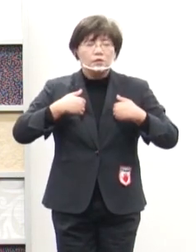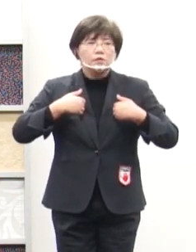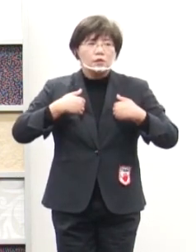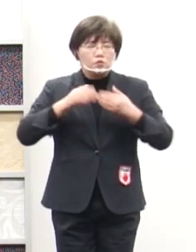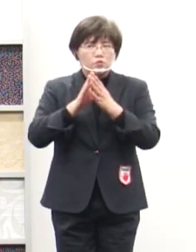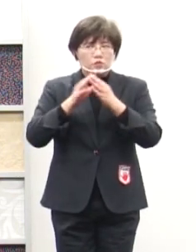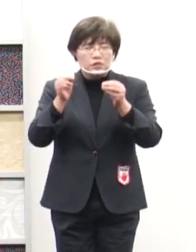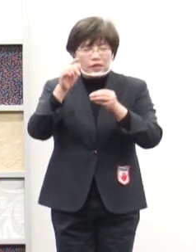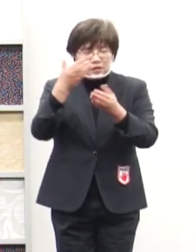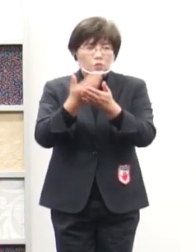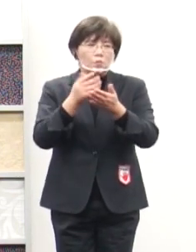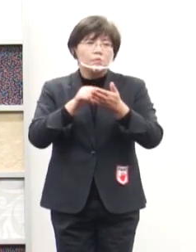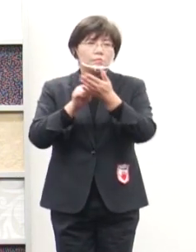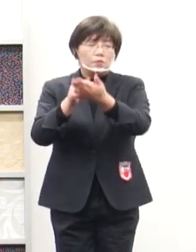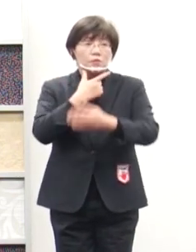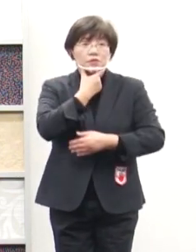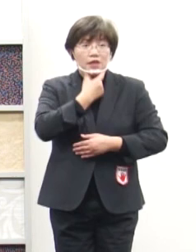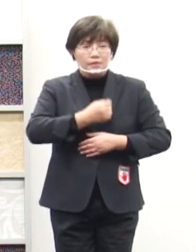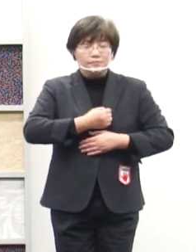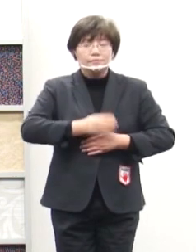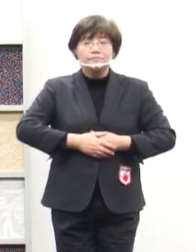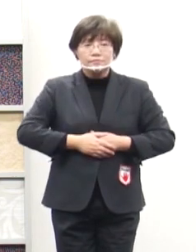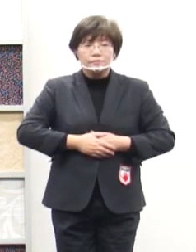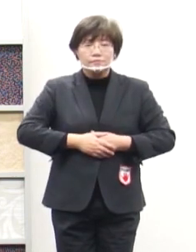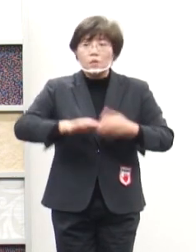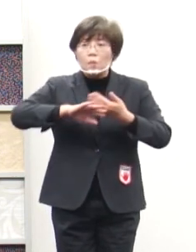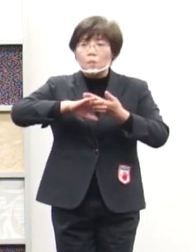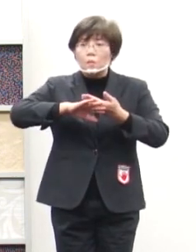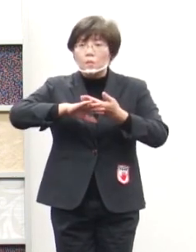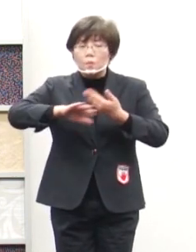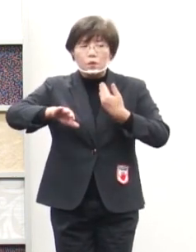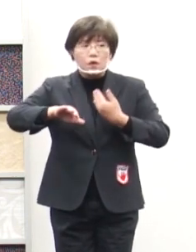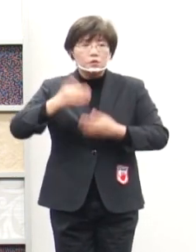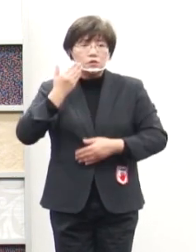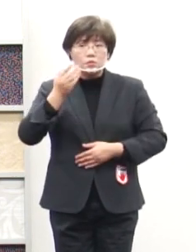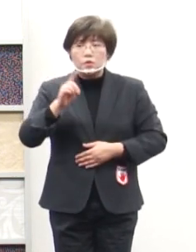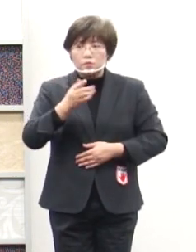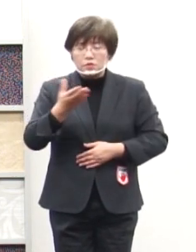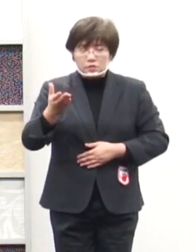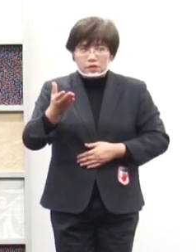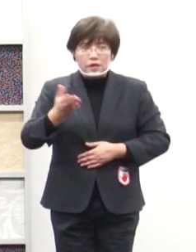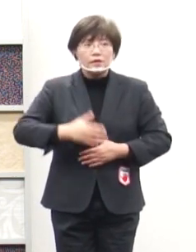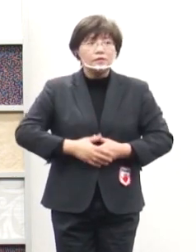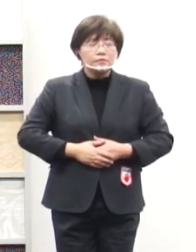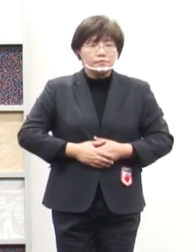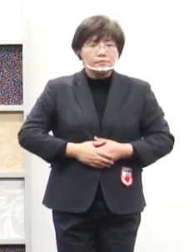います。 他にいかがでしょうか。よろしいでしょうか。